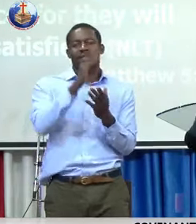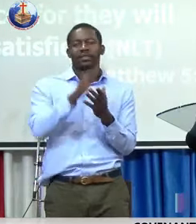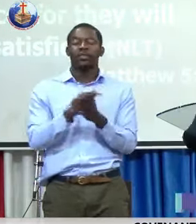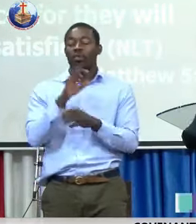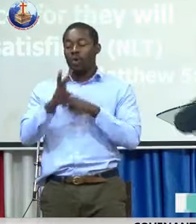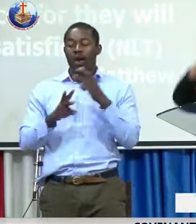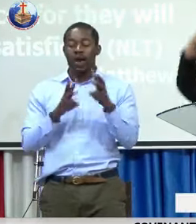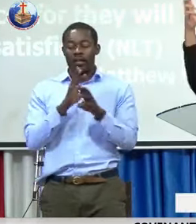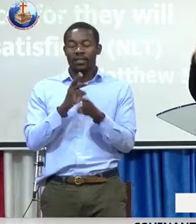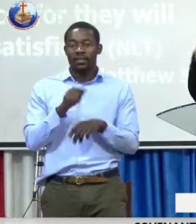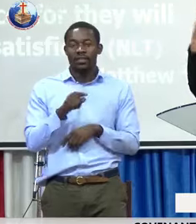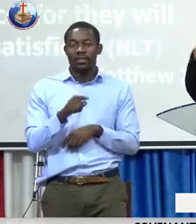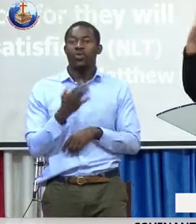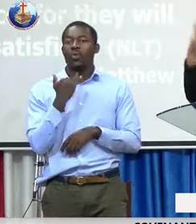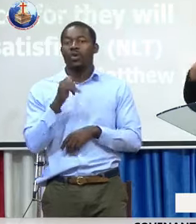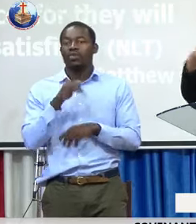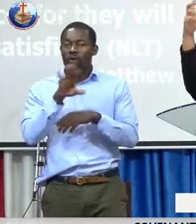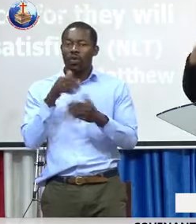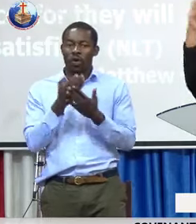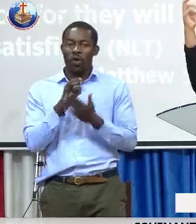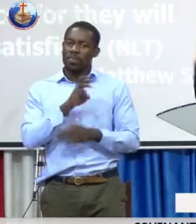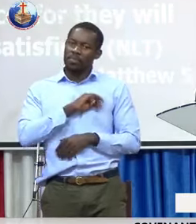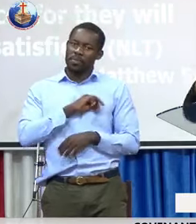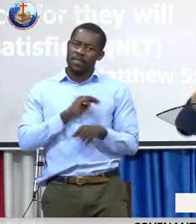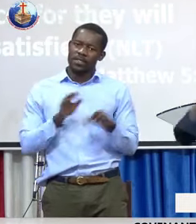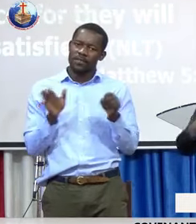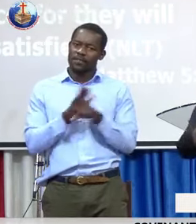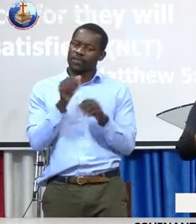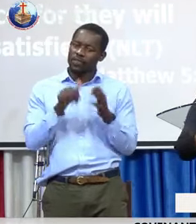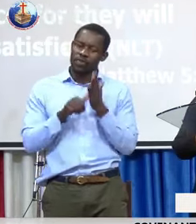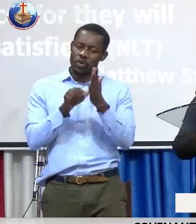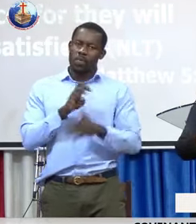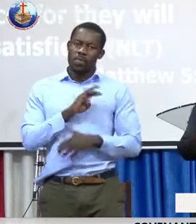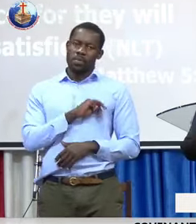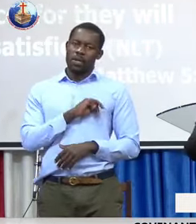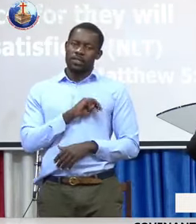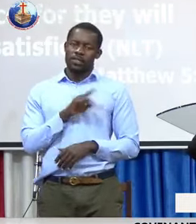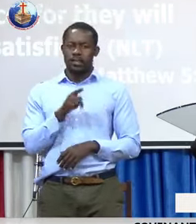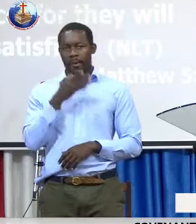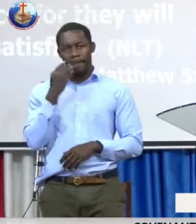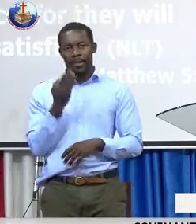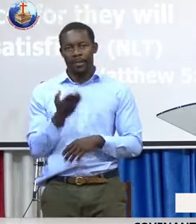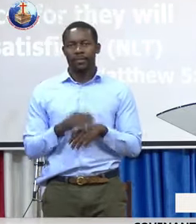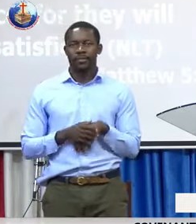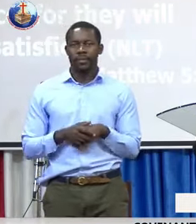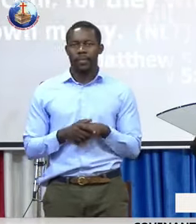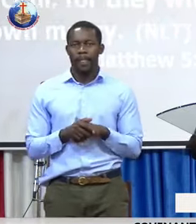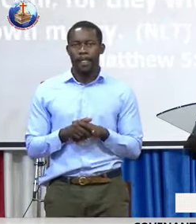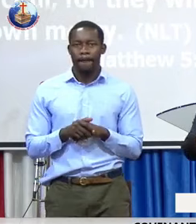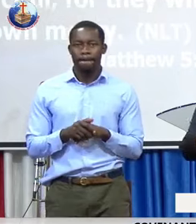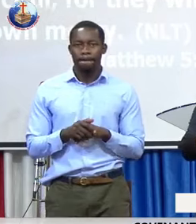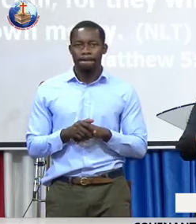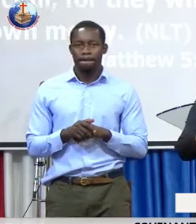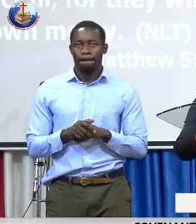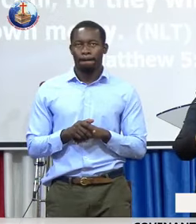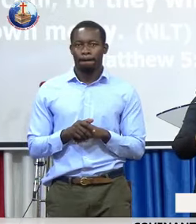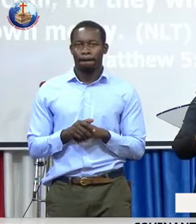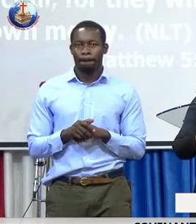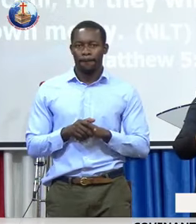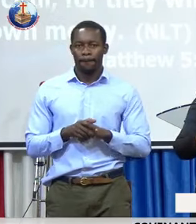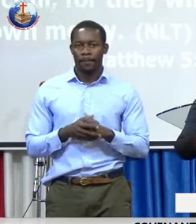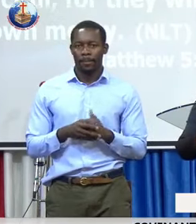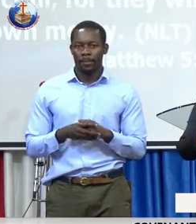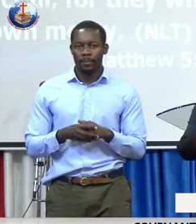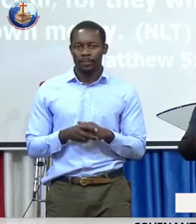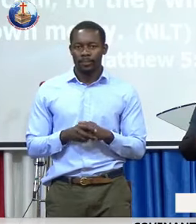be merciful because that is our mandate, to show mercy. Ulimwengu ambao umejawa na kutokuhurumia, tunafaa kujawa na